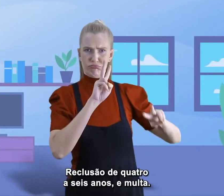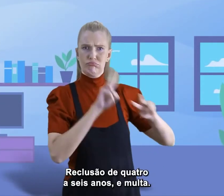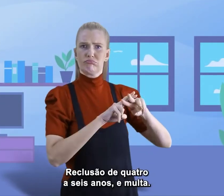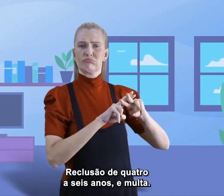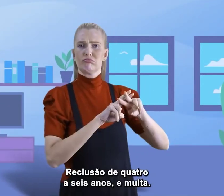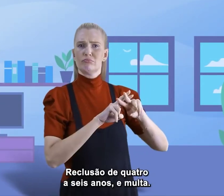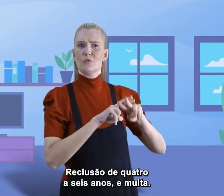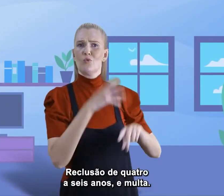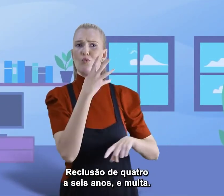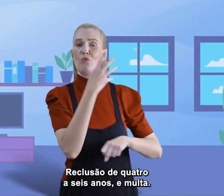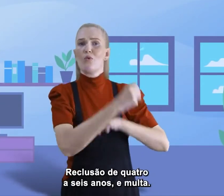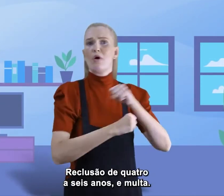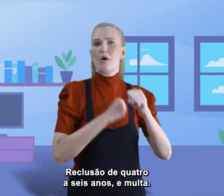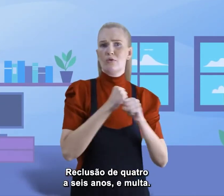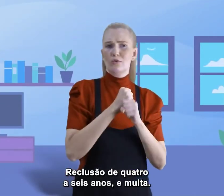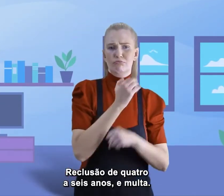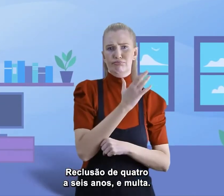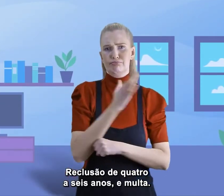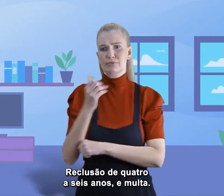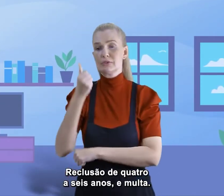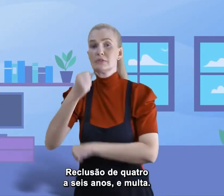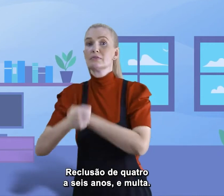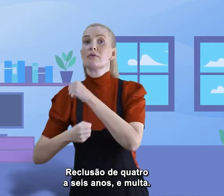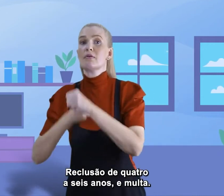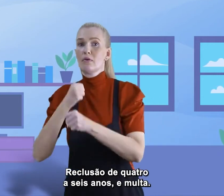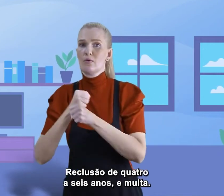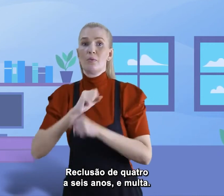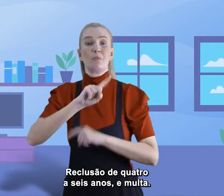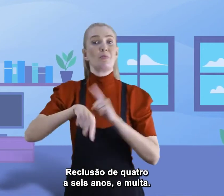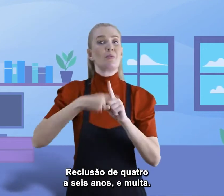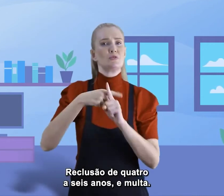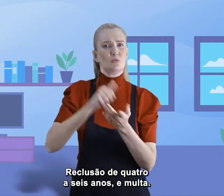reclusão de 4 a 6 anos e multa.